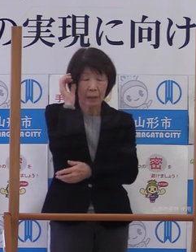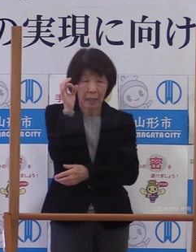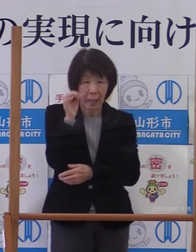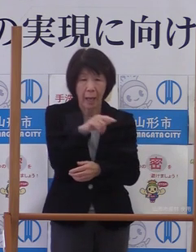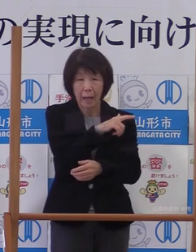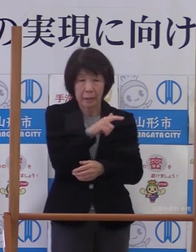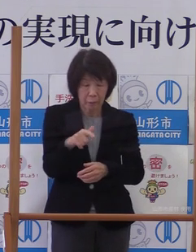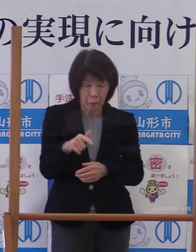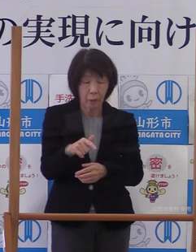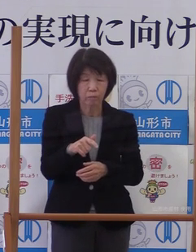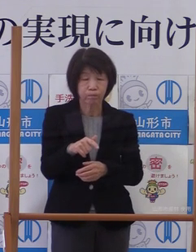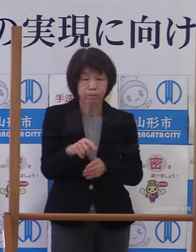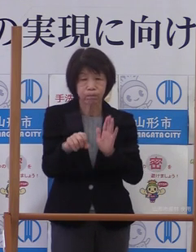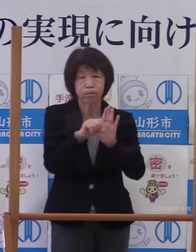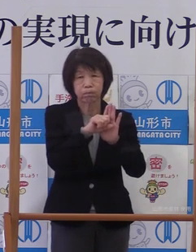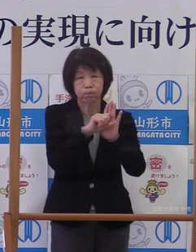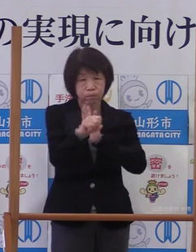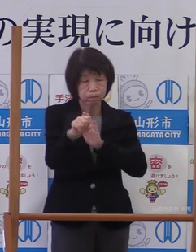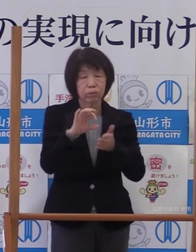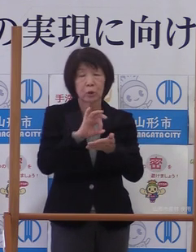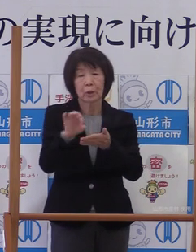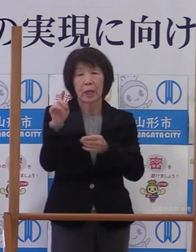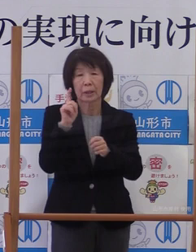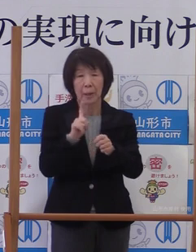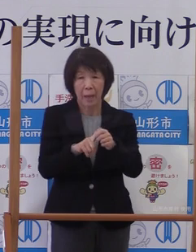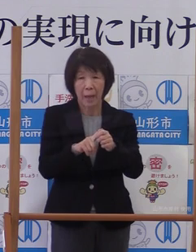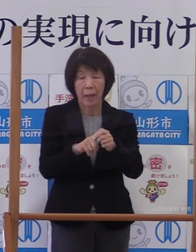資源を有効活用するため、